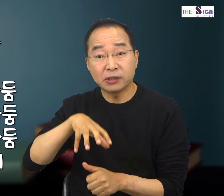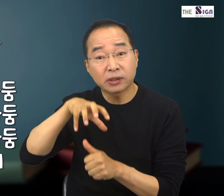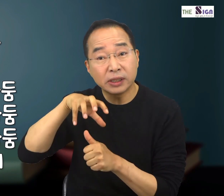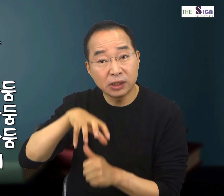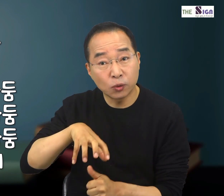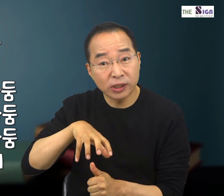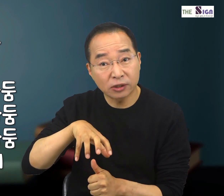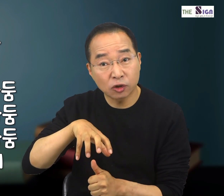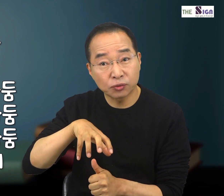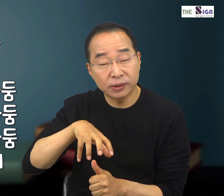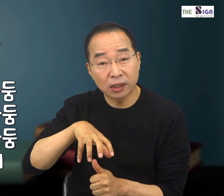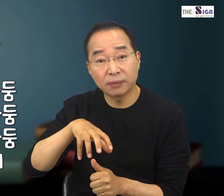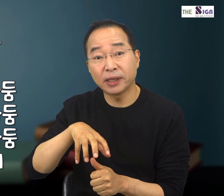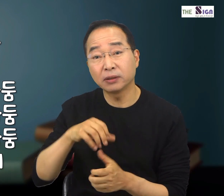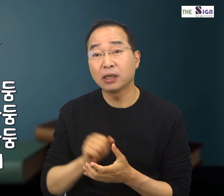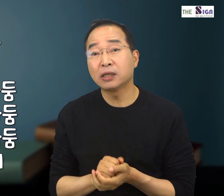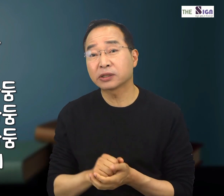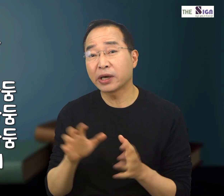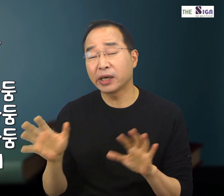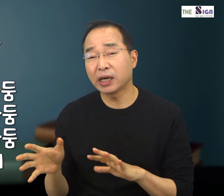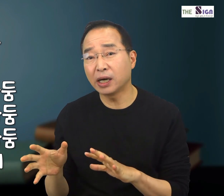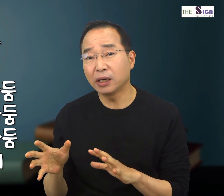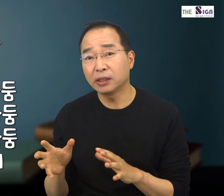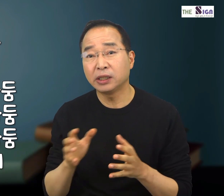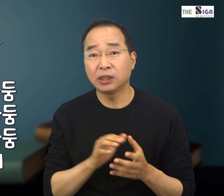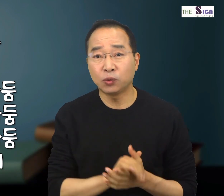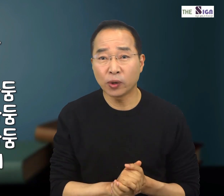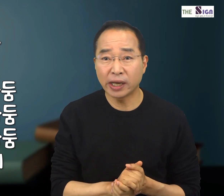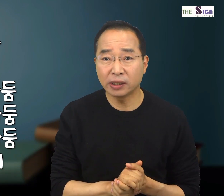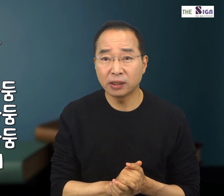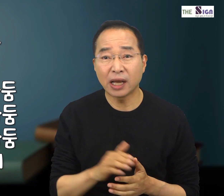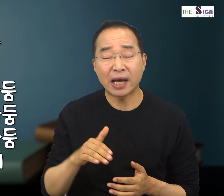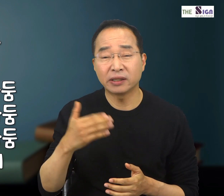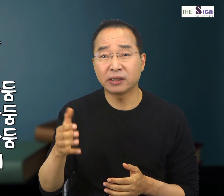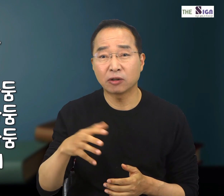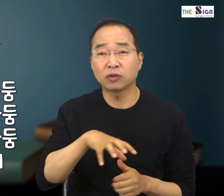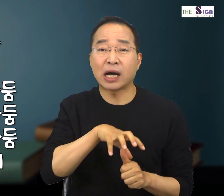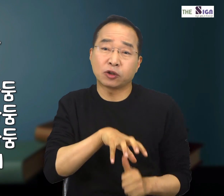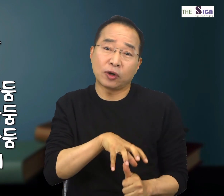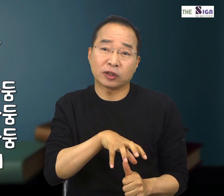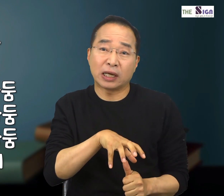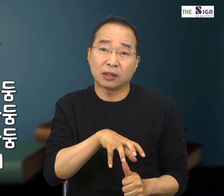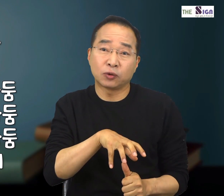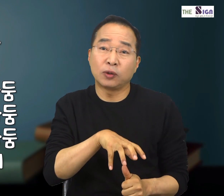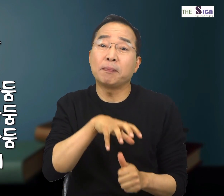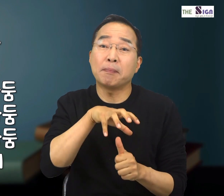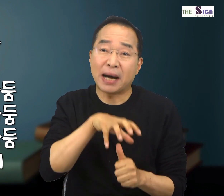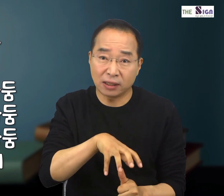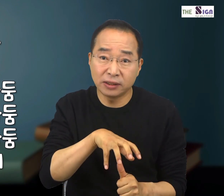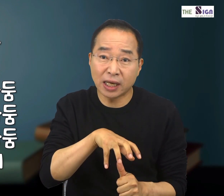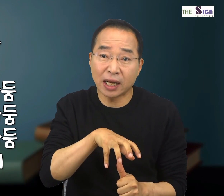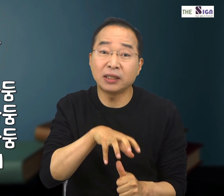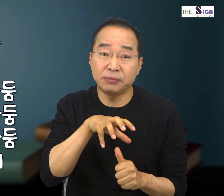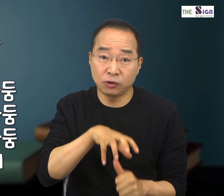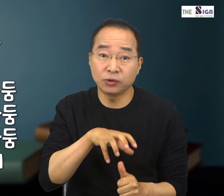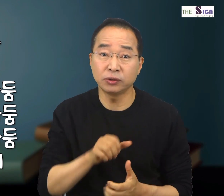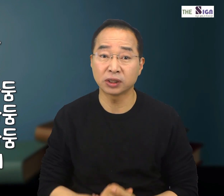하면서 이 동작을 써줍니다. 그러면 사회가 이 농아인을 안 된다고 가둬놨다 또는 막는다라는 의미도